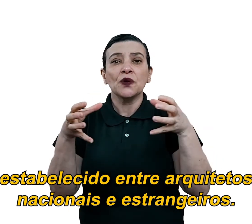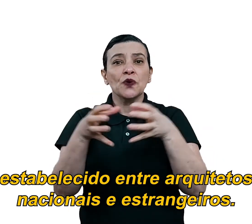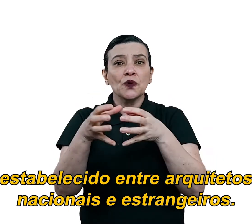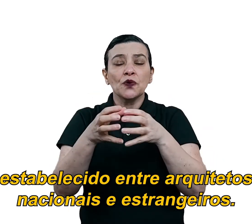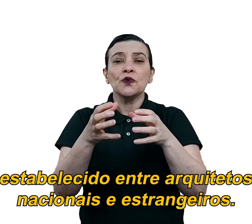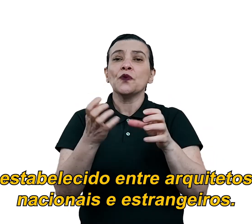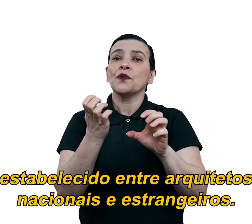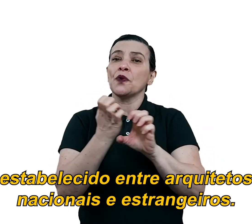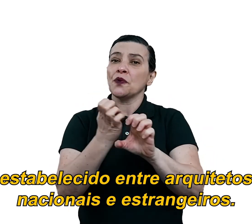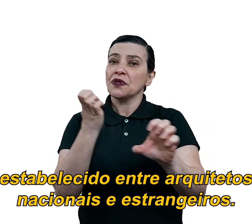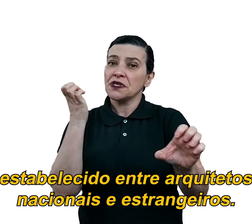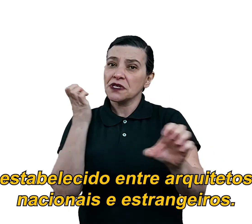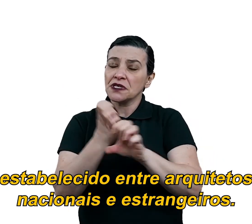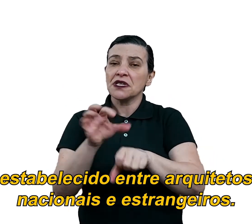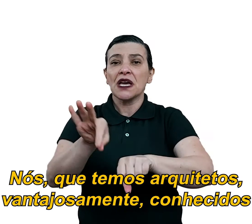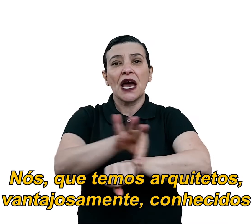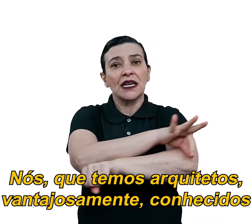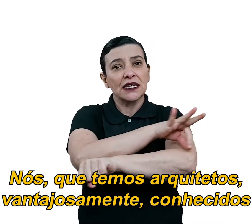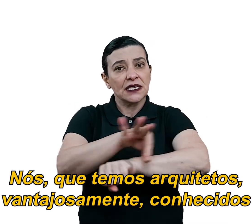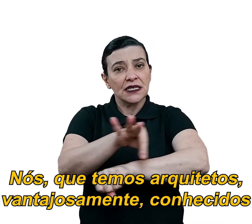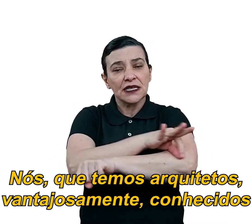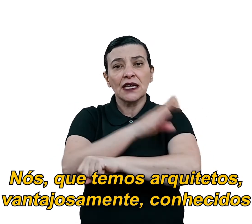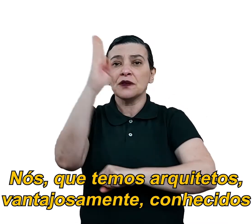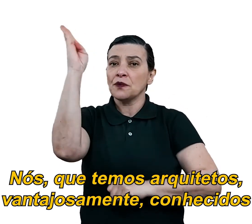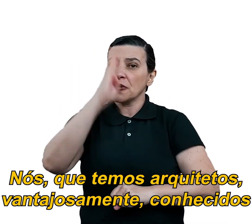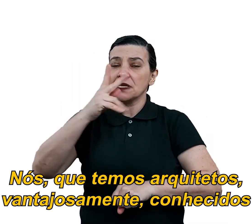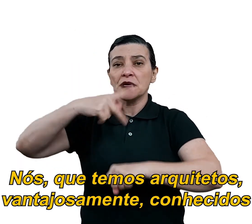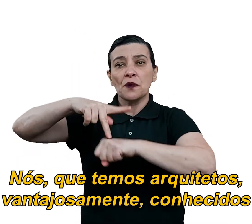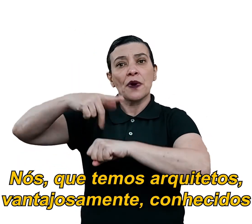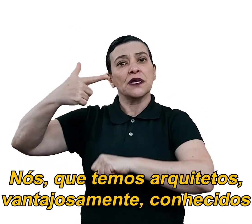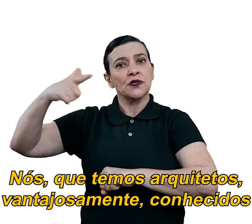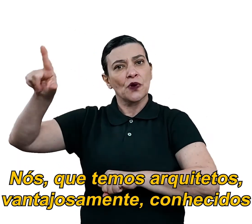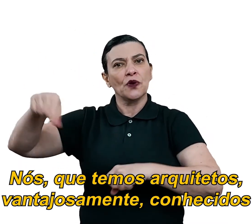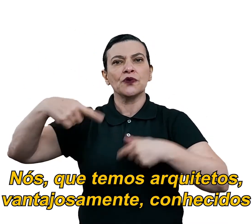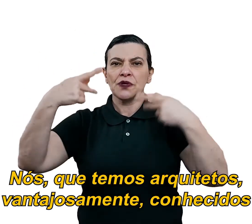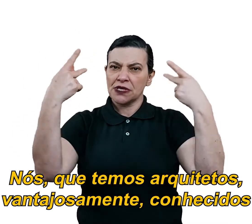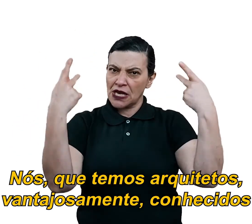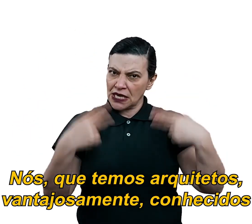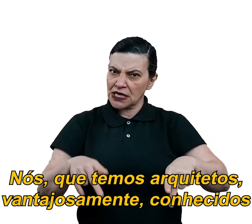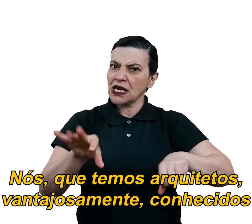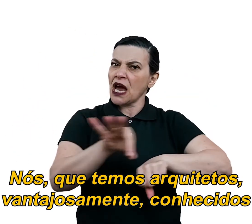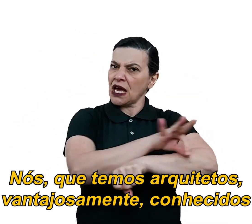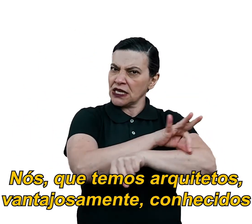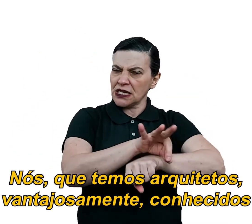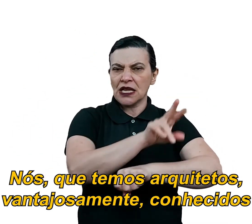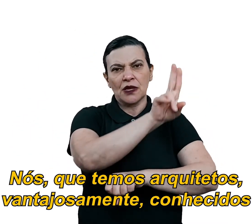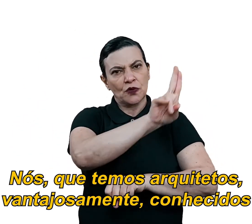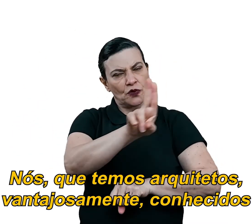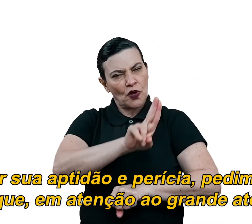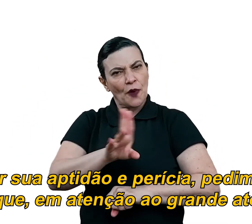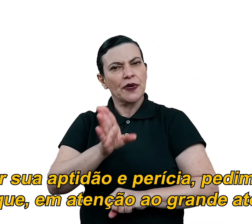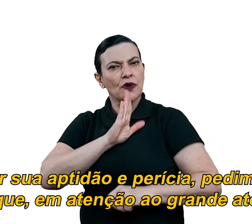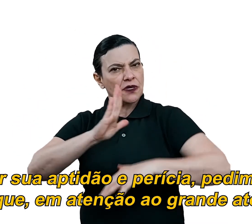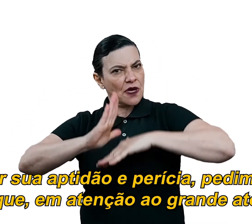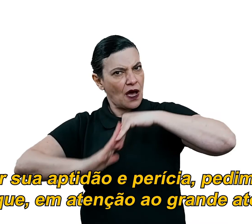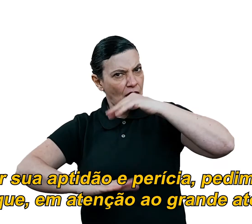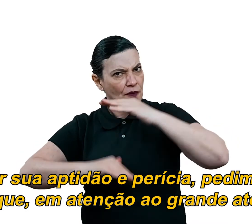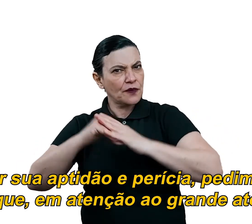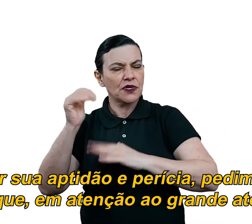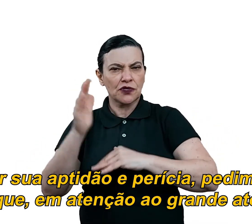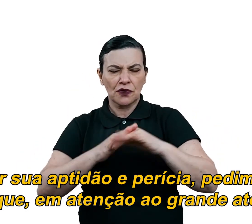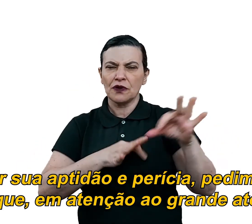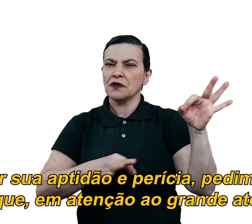entre arquitetos nacionais e estrangeiros. Nós, que temos arquitetos vantajosamente conhecidos por